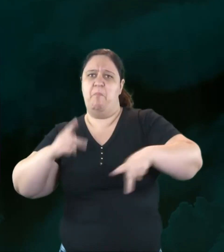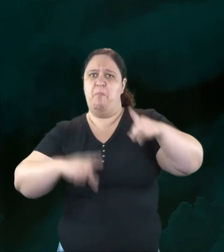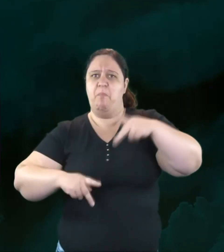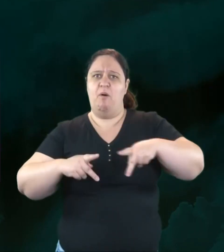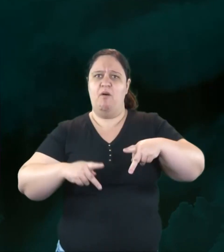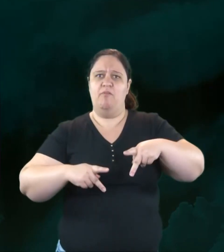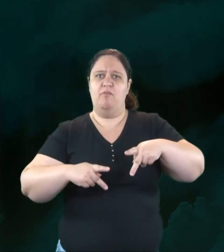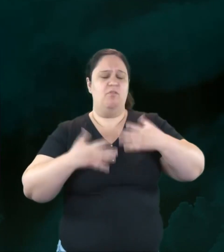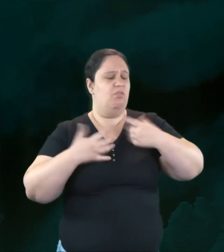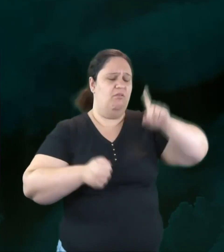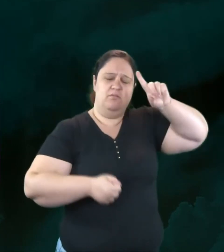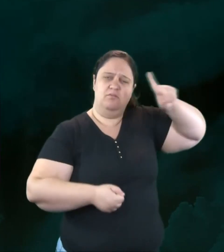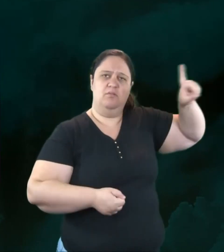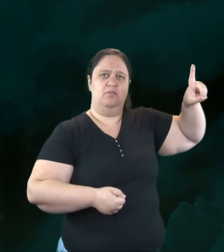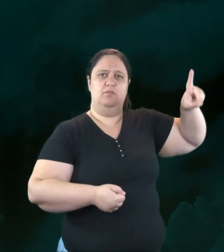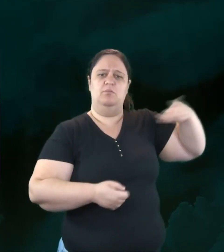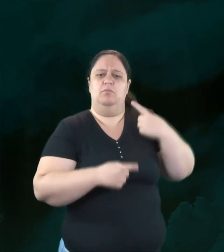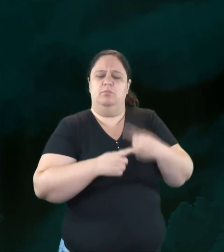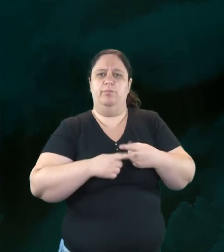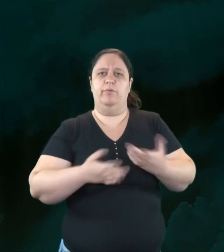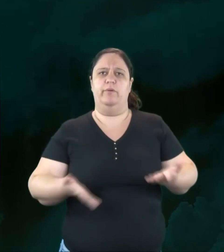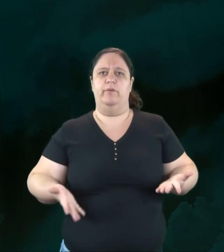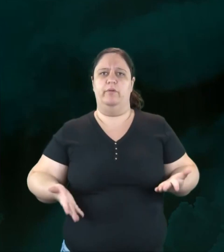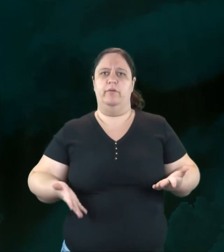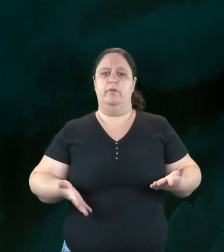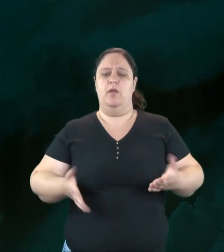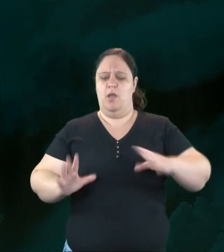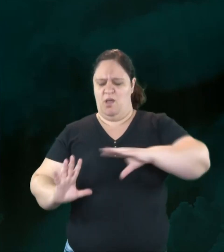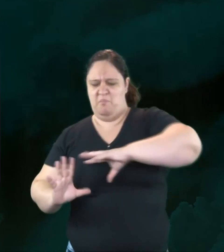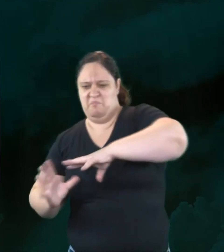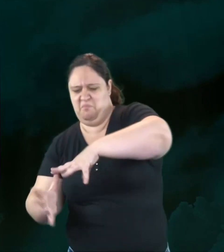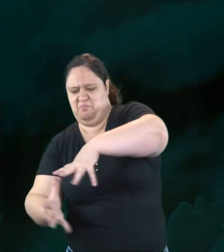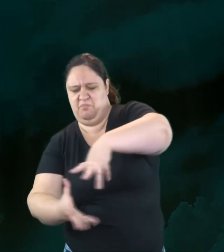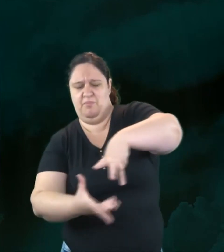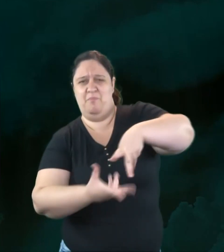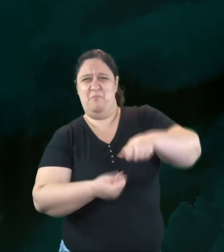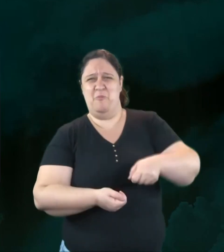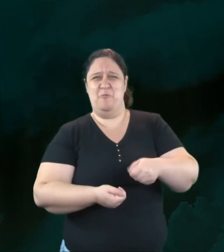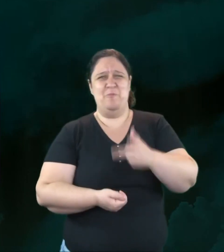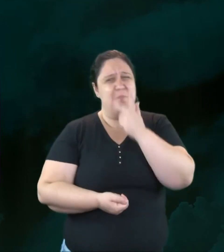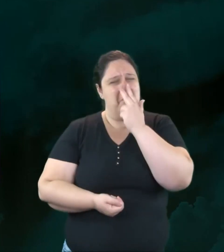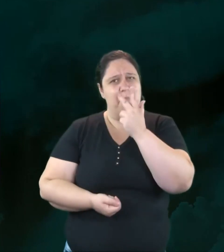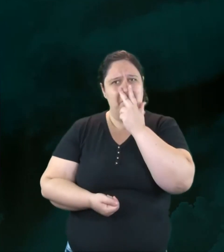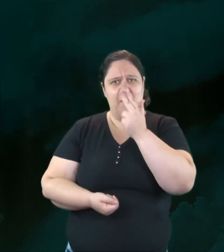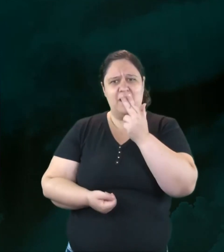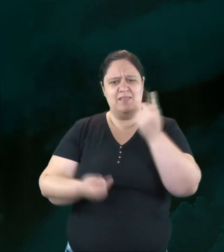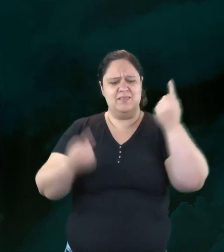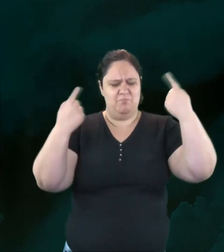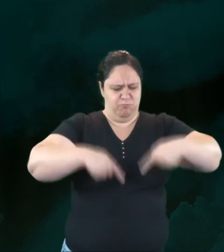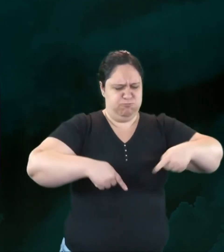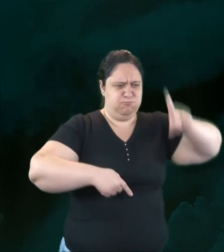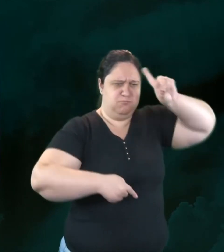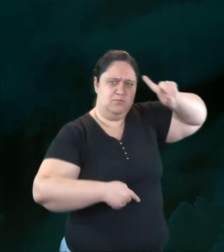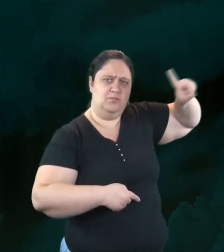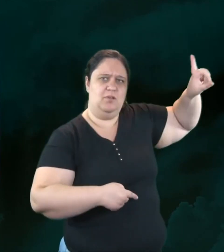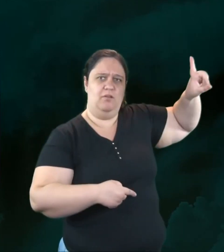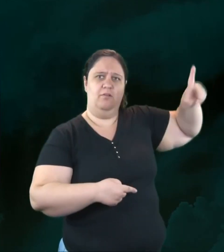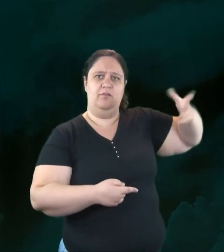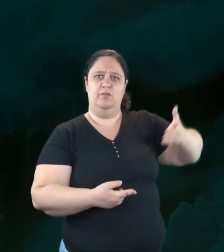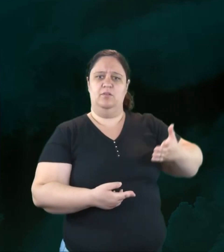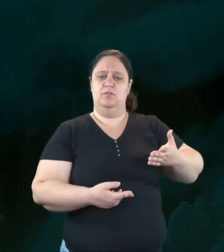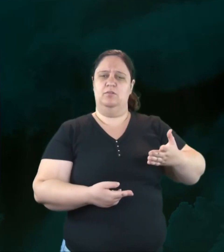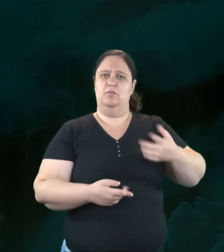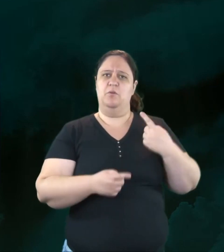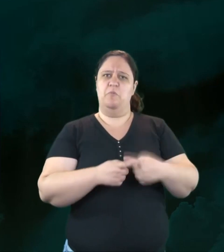coisas vãs. Por que este mundo, todo mundo parece, né, opositor a Deus? Por que eles têm